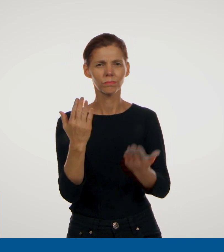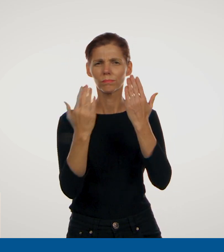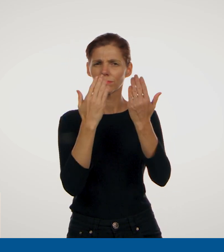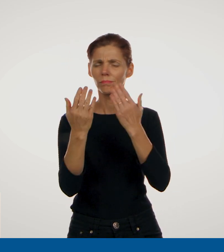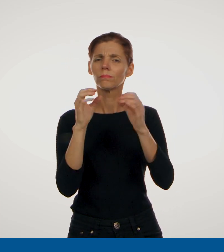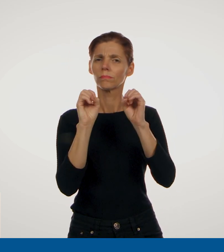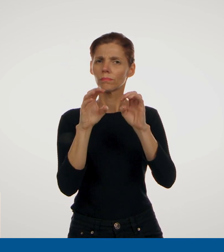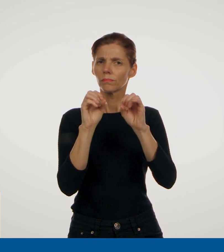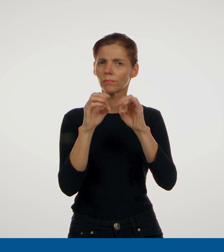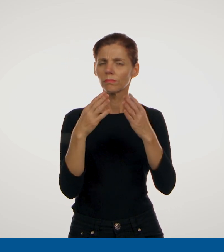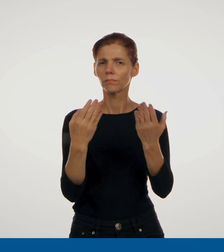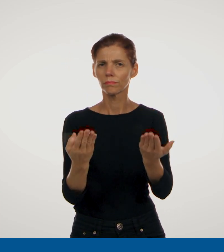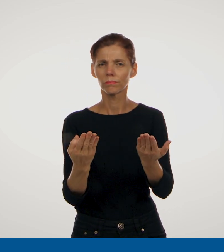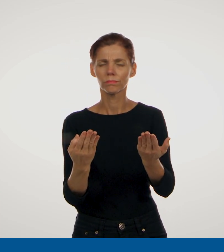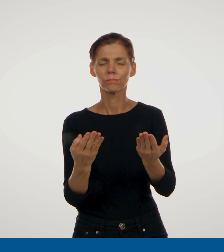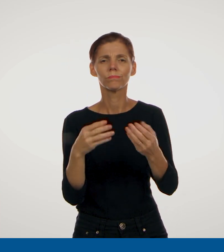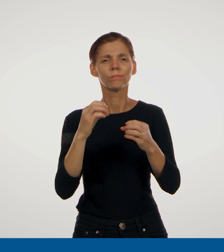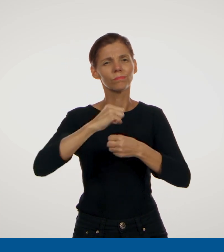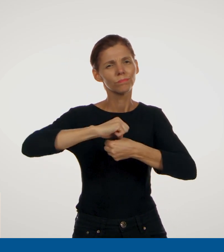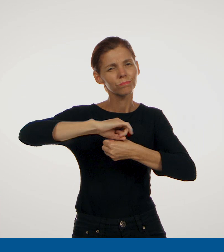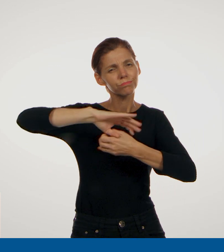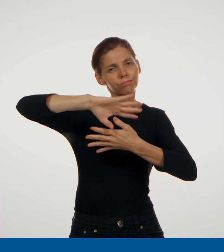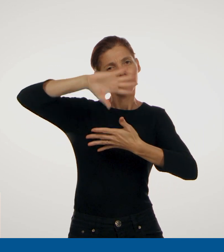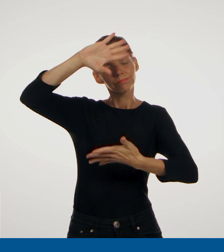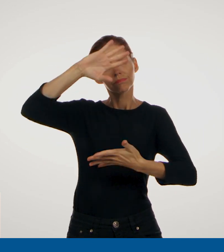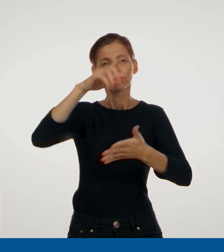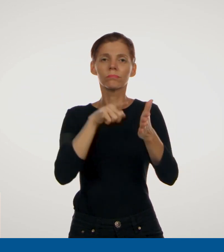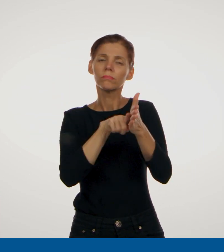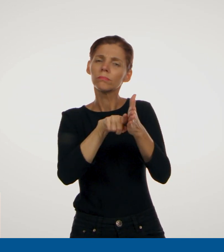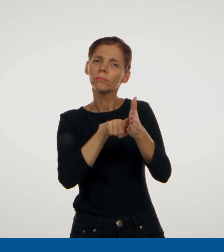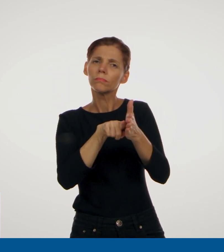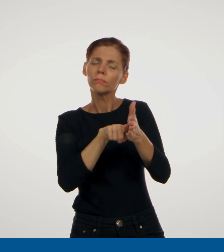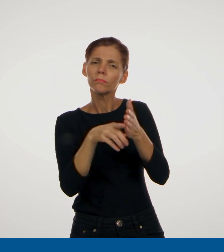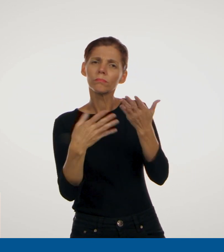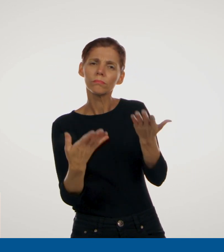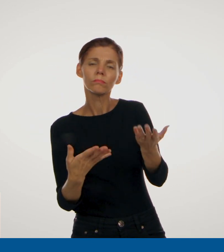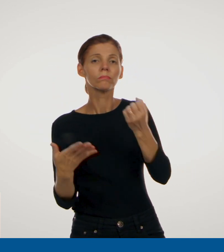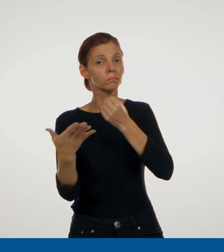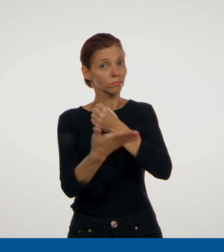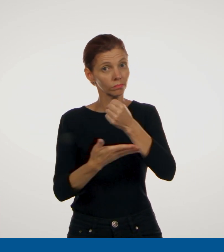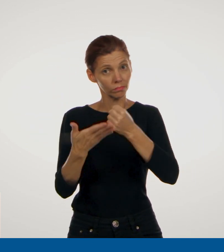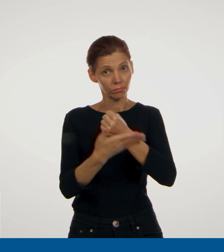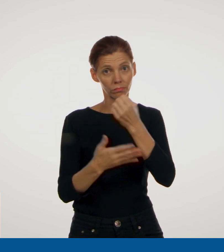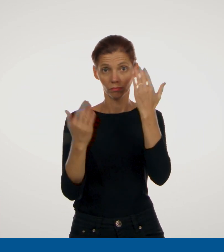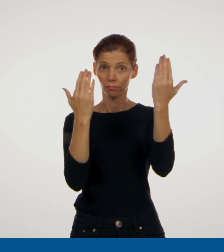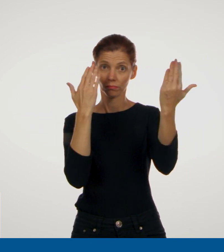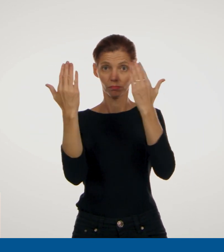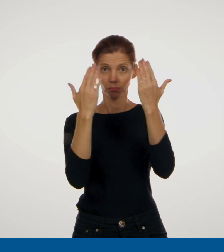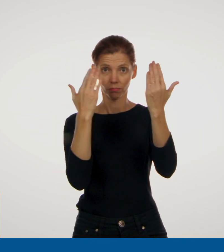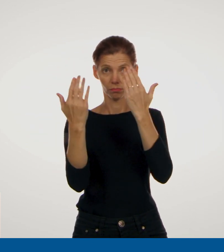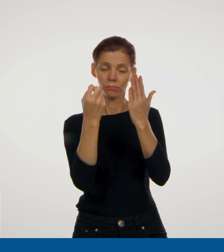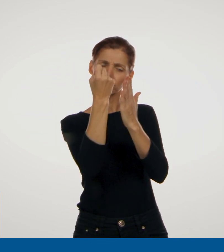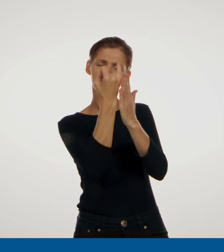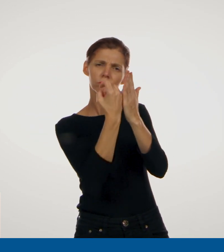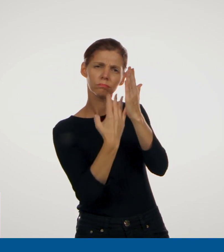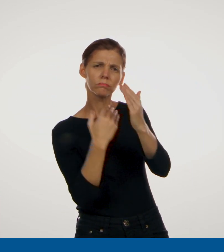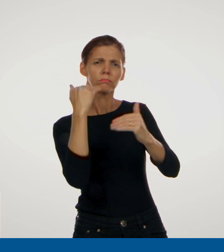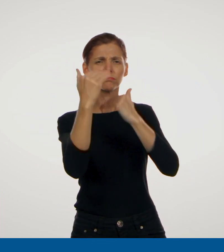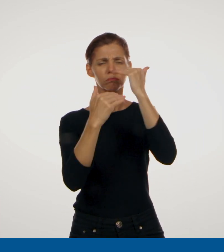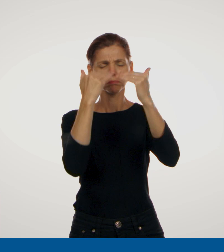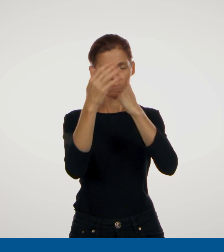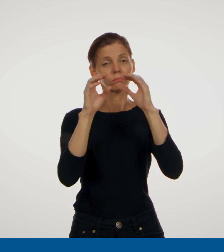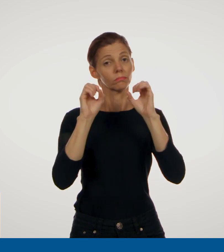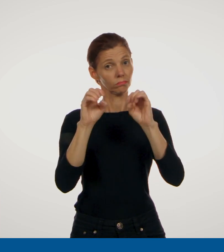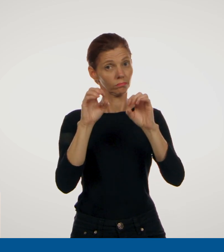pela psicologia educacional, que, em seu sentido mais amplo, investiga os fundamentos psicológicos e as